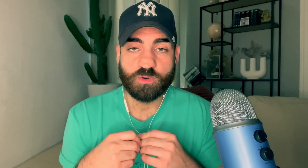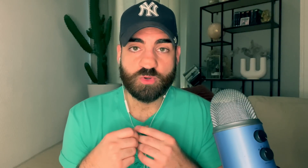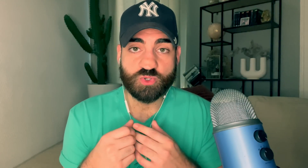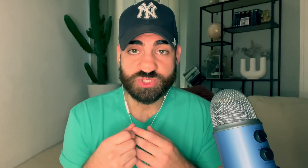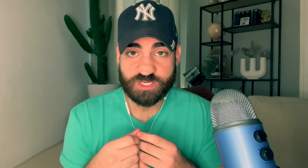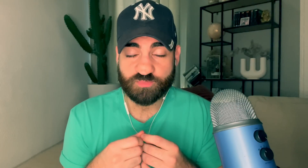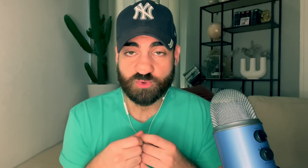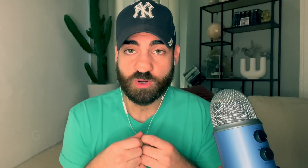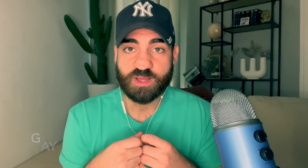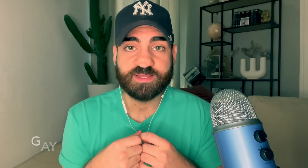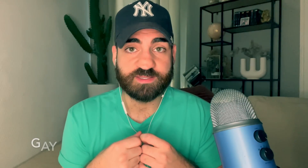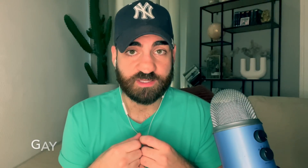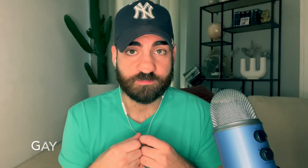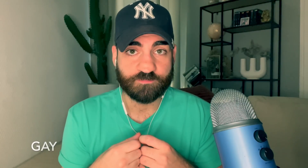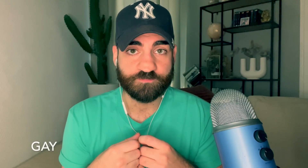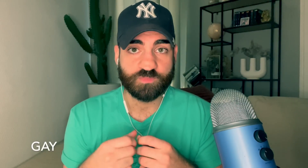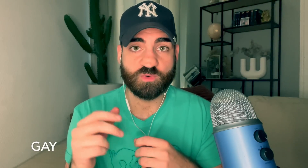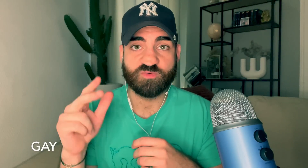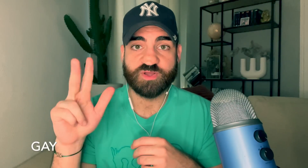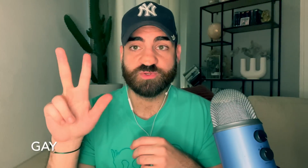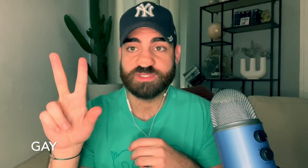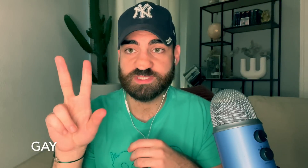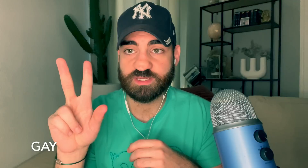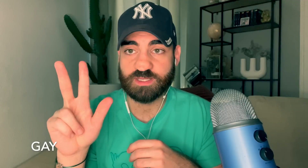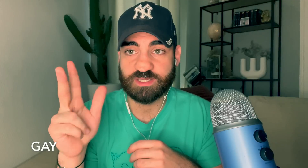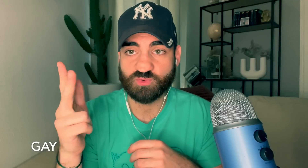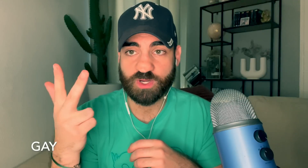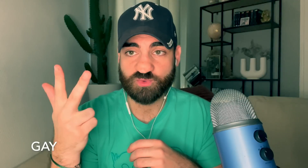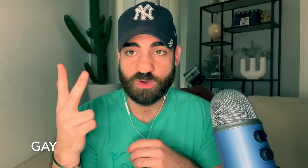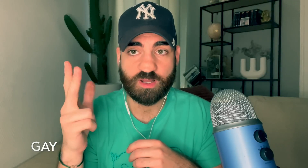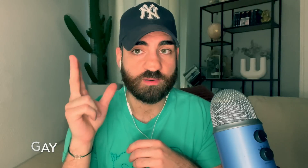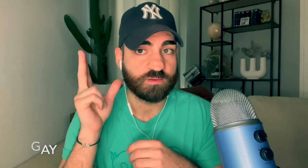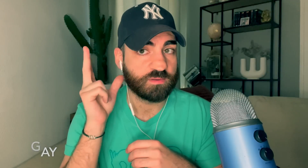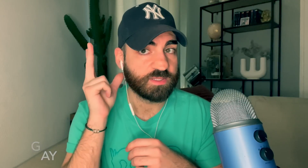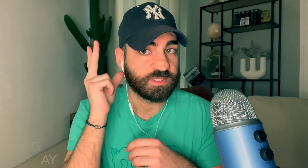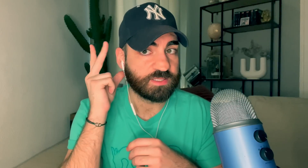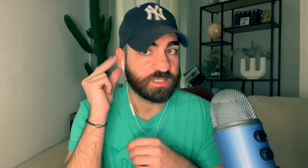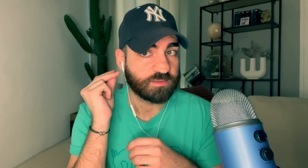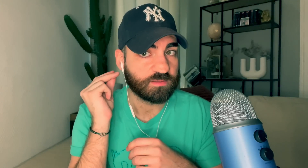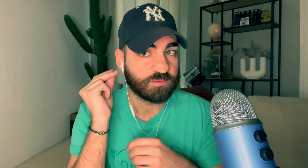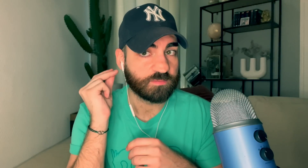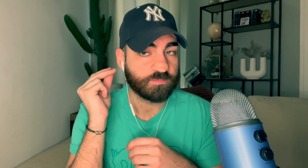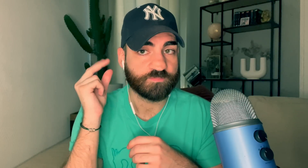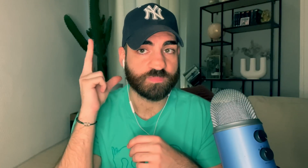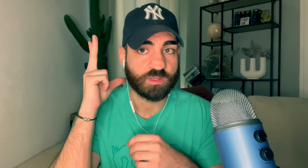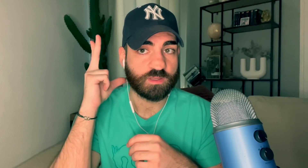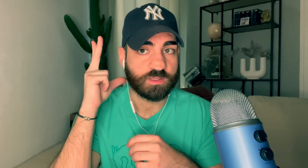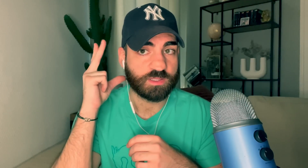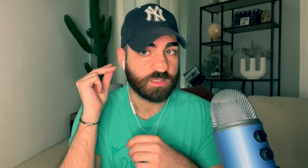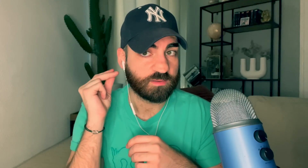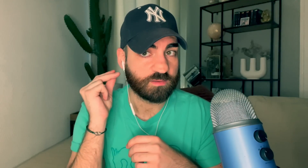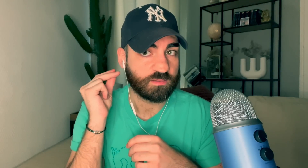Le G pour gay. On va utiliser les 3 doigts là. Gay. Gay.